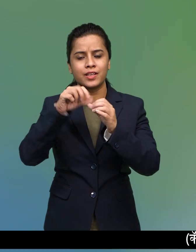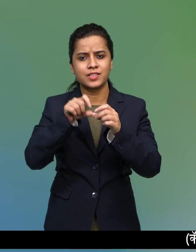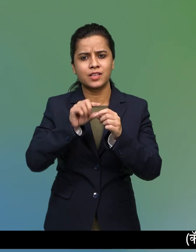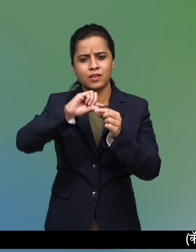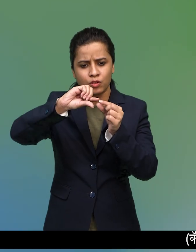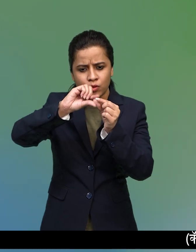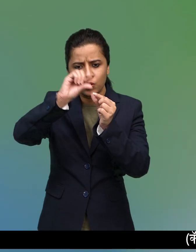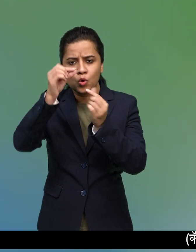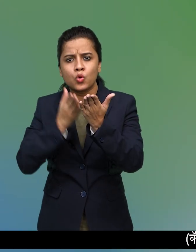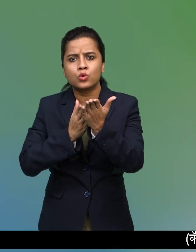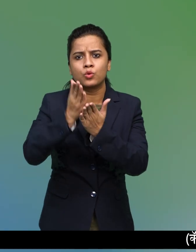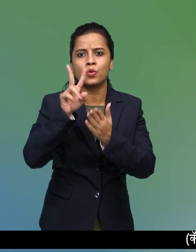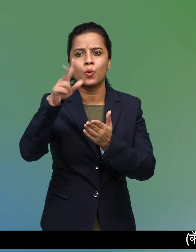कॅपिलरीज असतात.